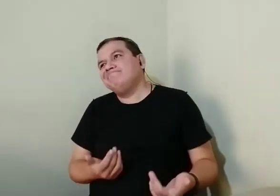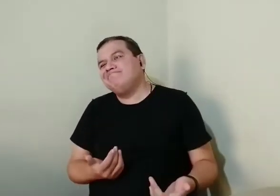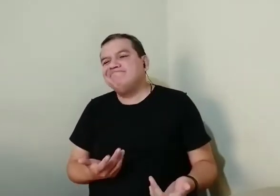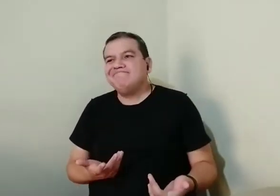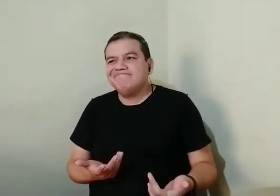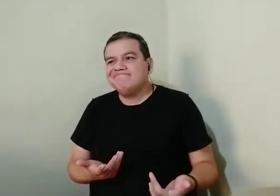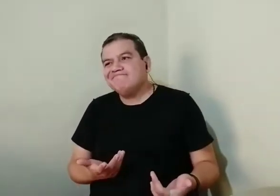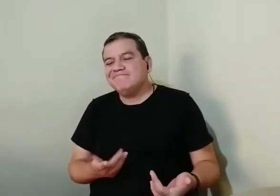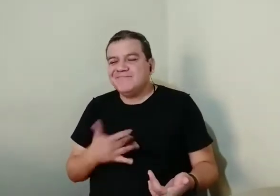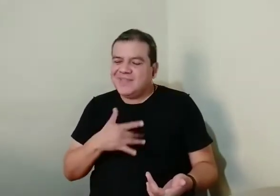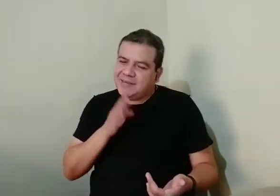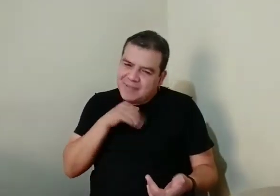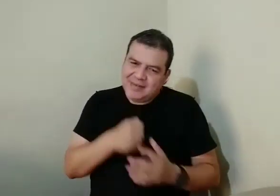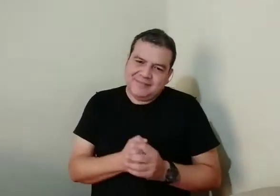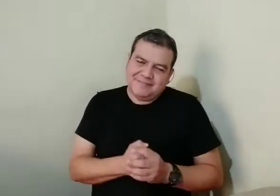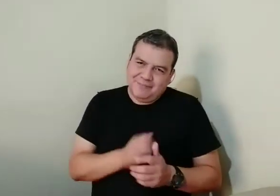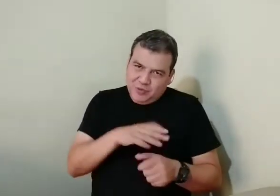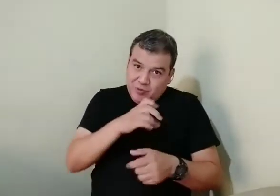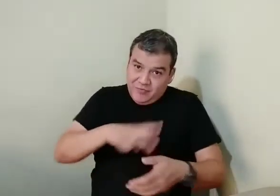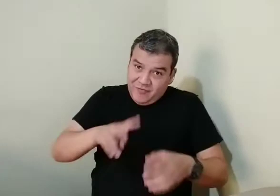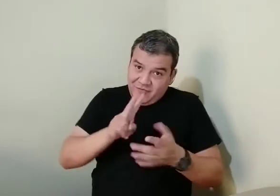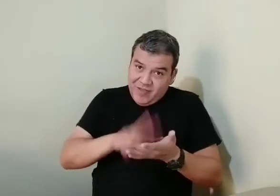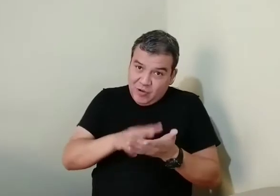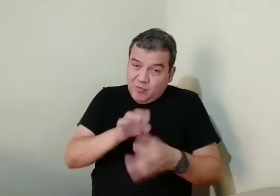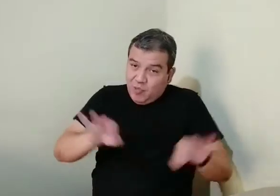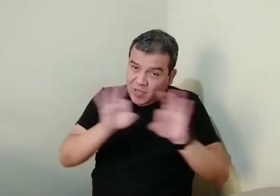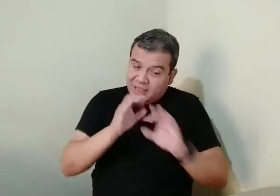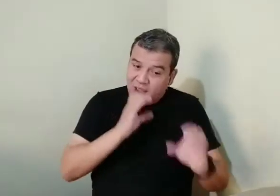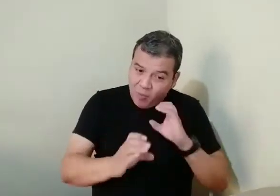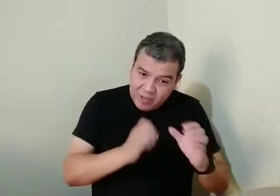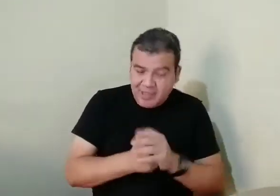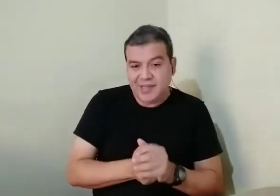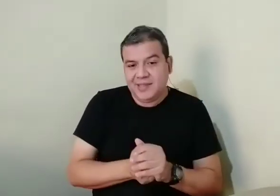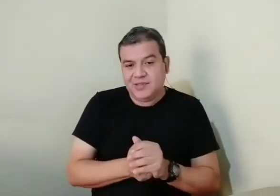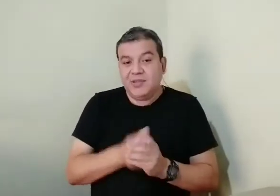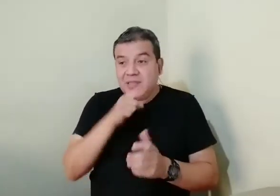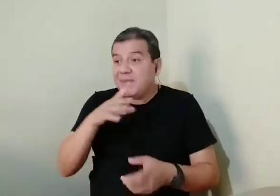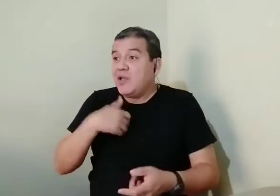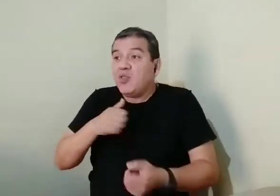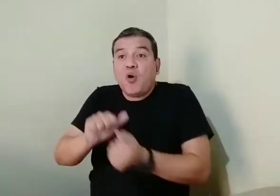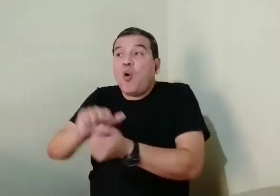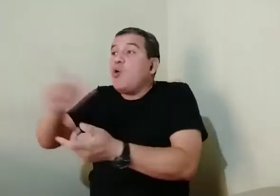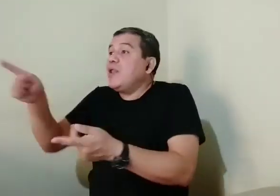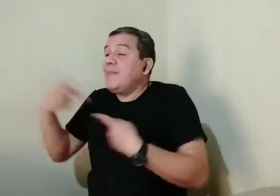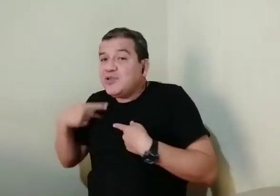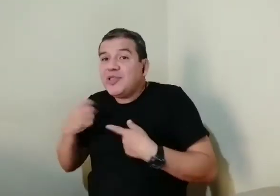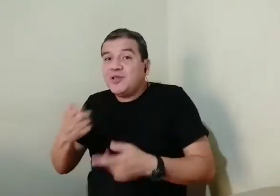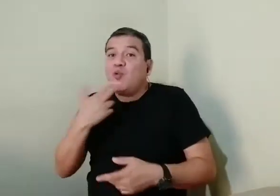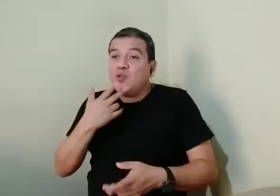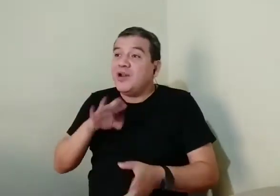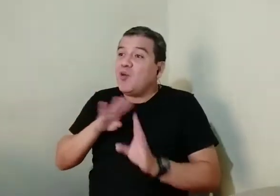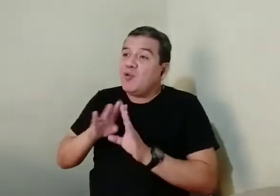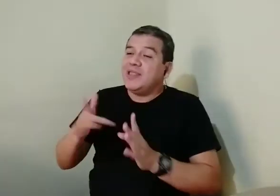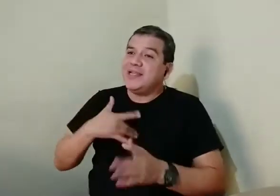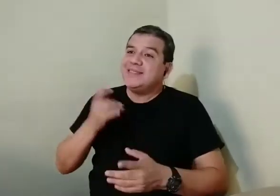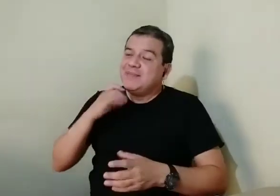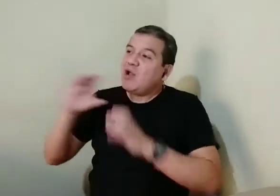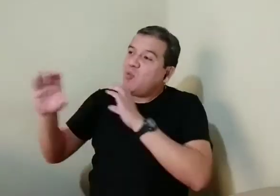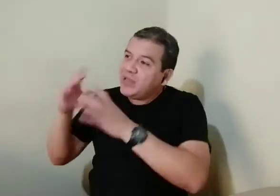Los padres y la educación. Efesios 6:4 nos aconseja que no provoquemos